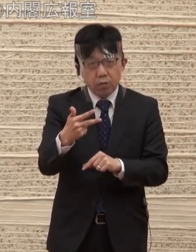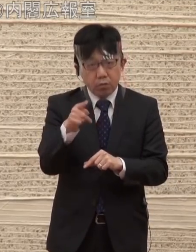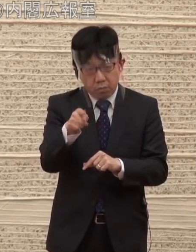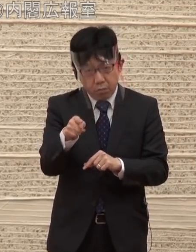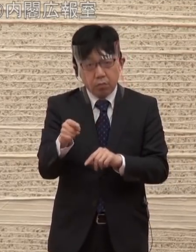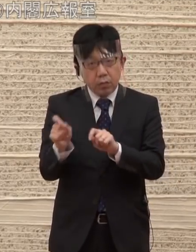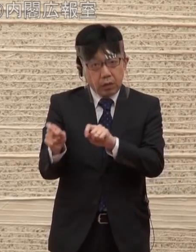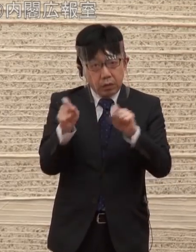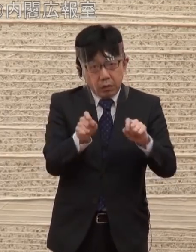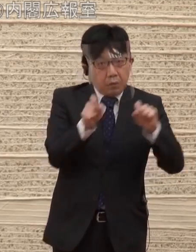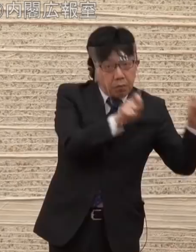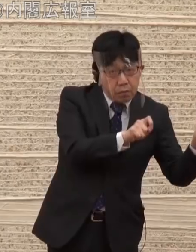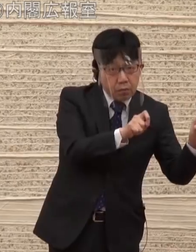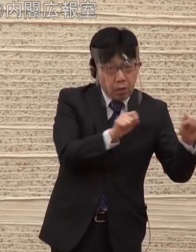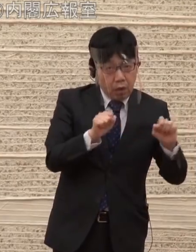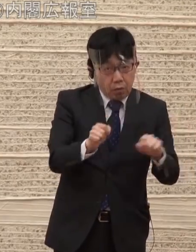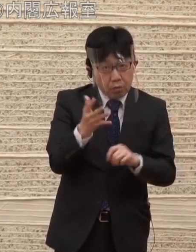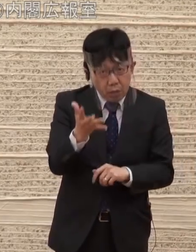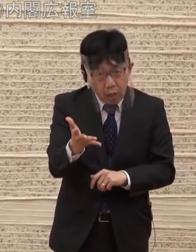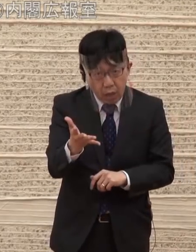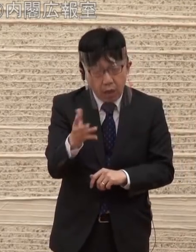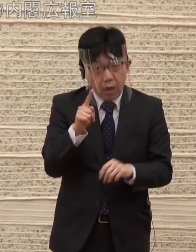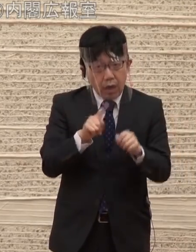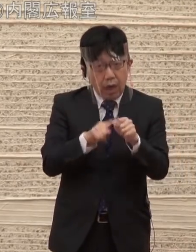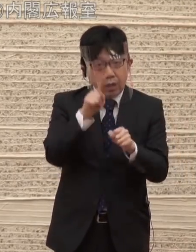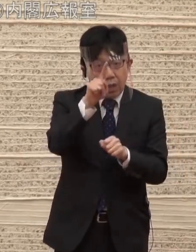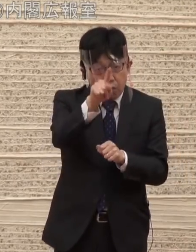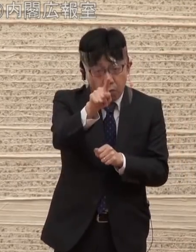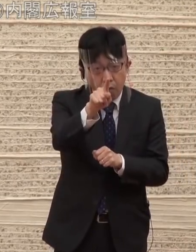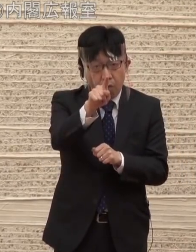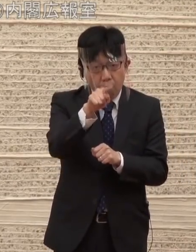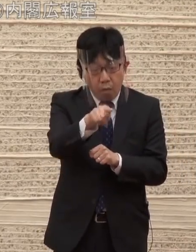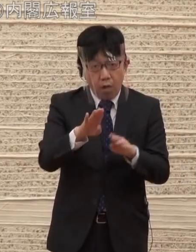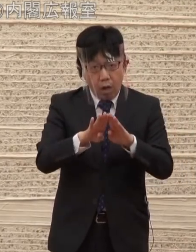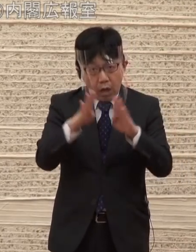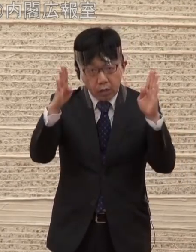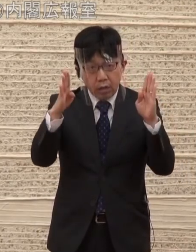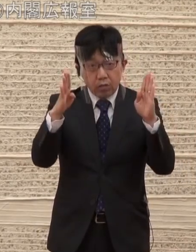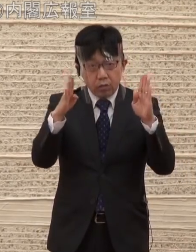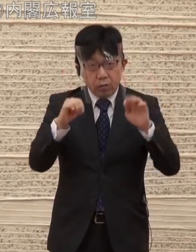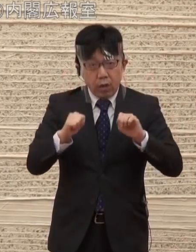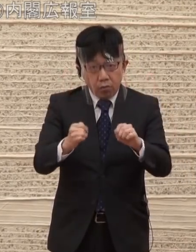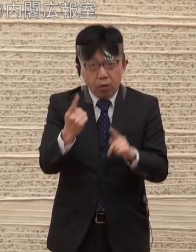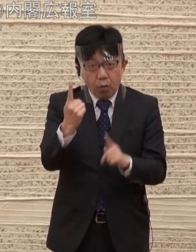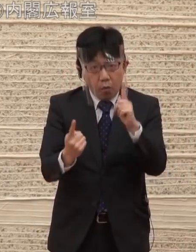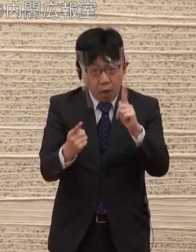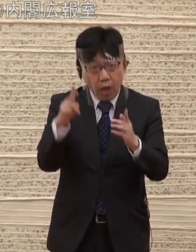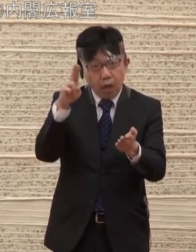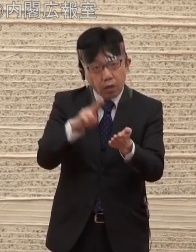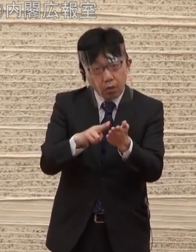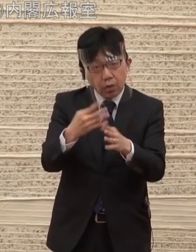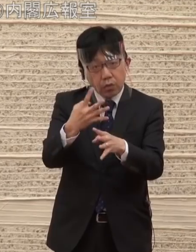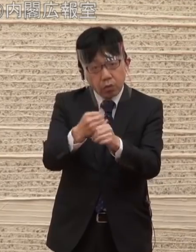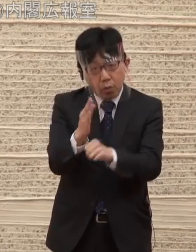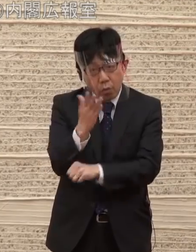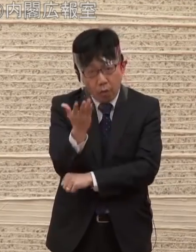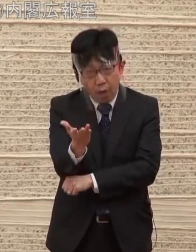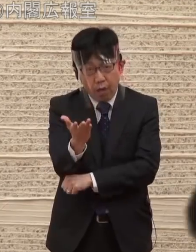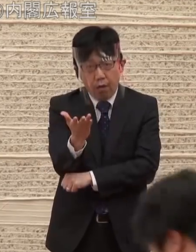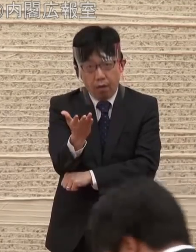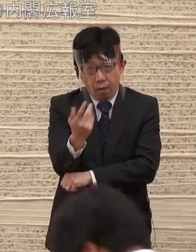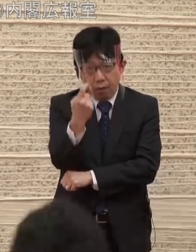か来年の開催の可否をいつまでに判断最終判断するかという点と併せてご限界をお願いします